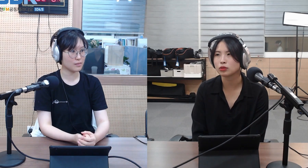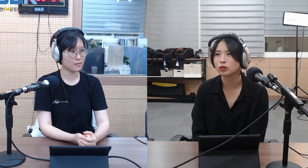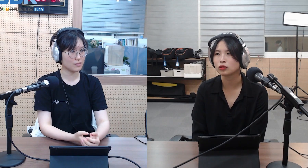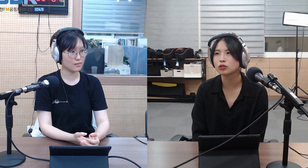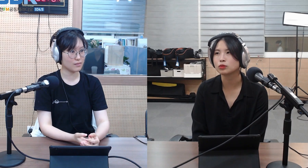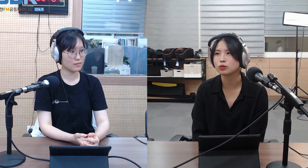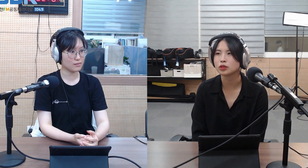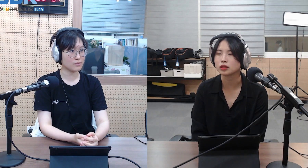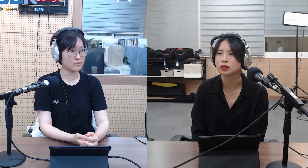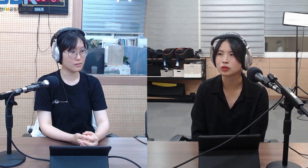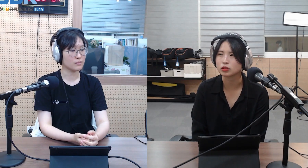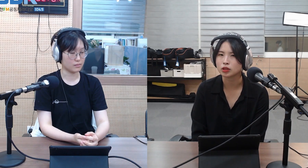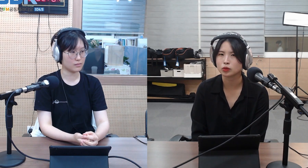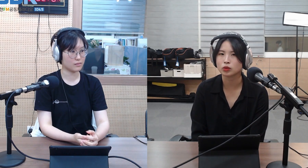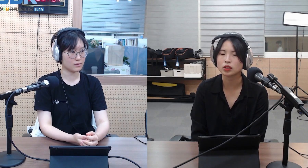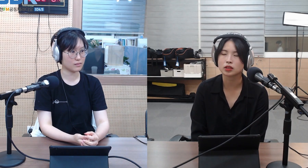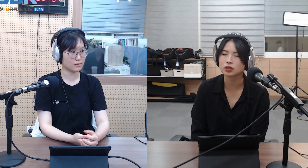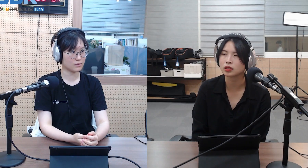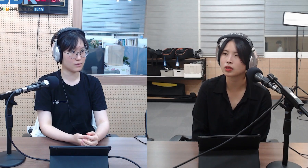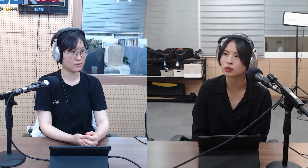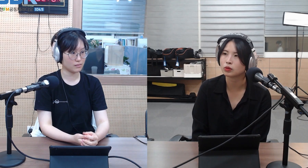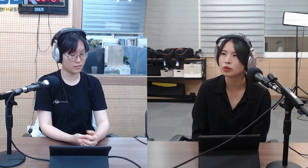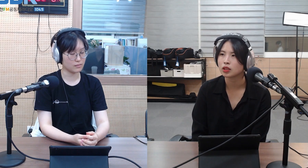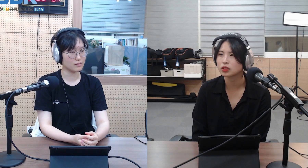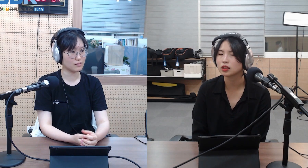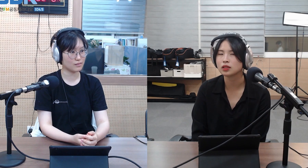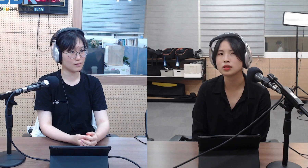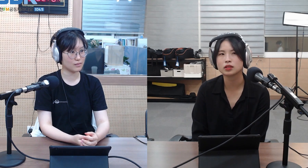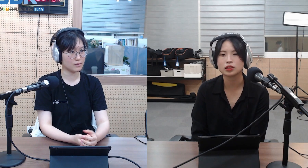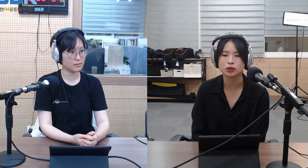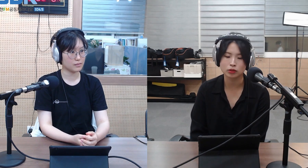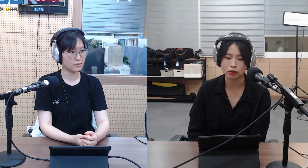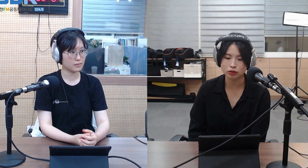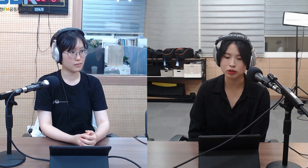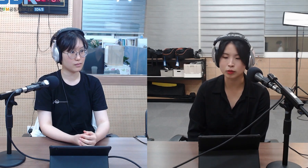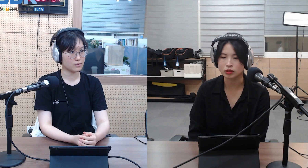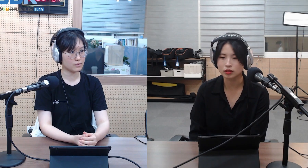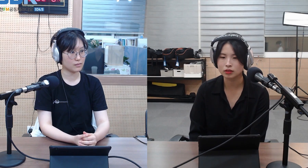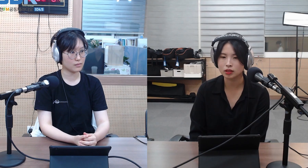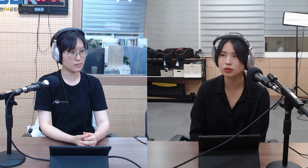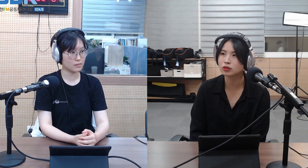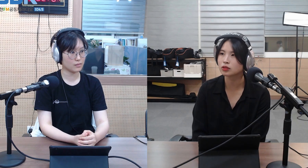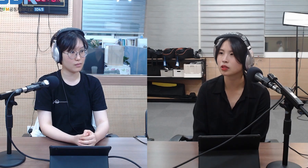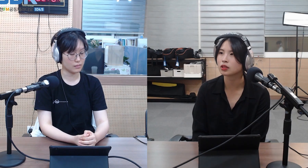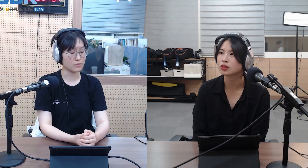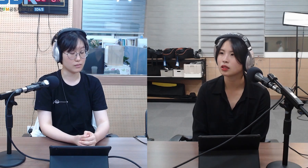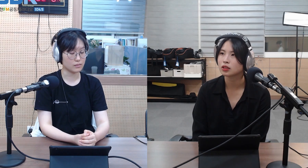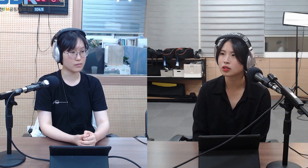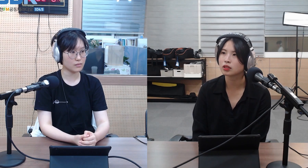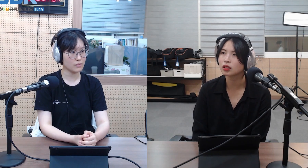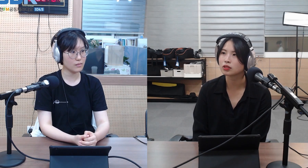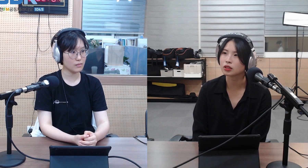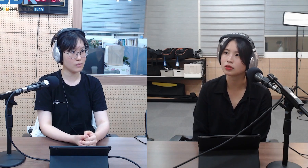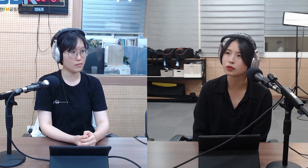어느 부분에 있어서 노화가 시작되고 그 기능들이 떨어지면은 자연스럽게 장애가 되는 건데